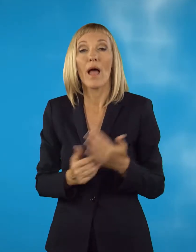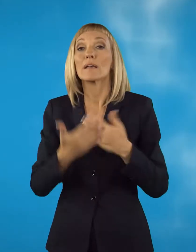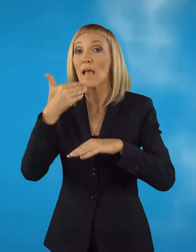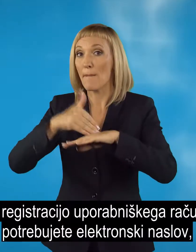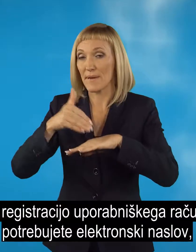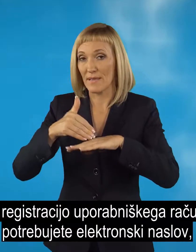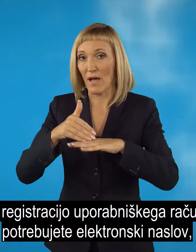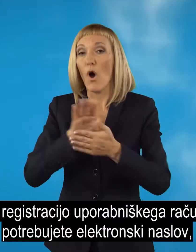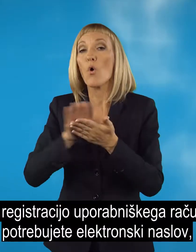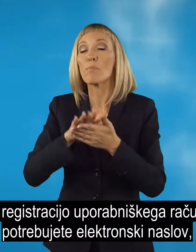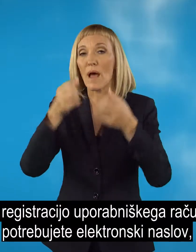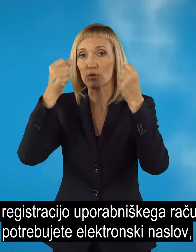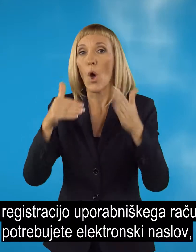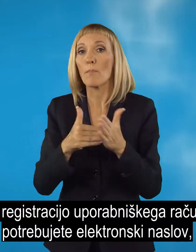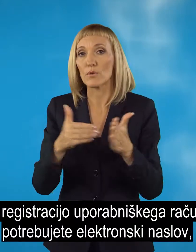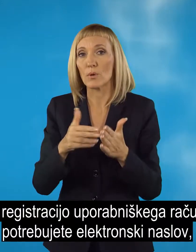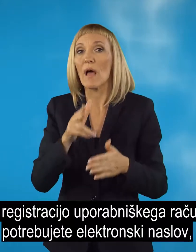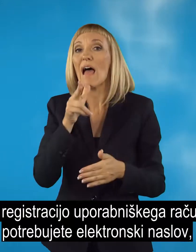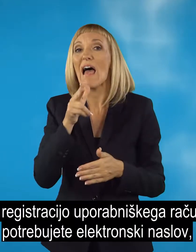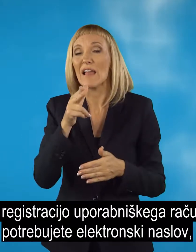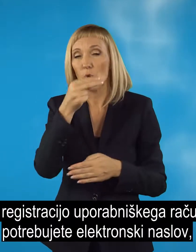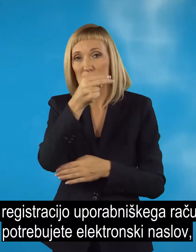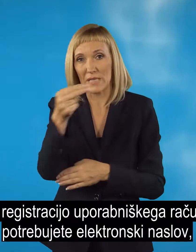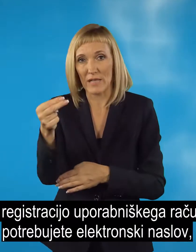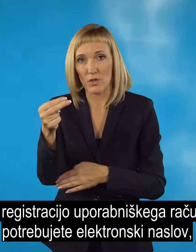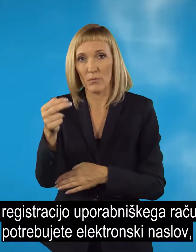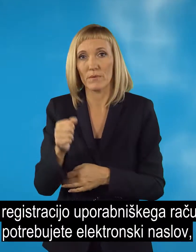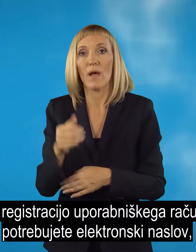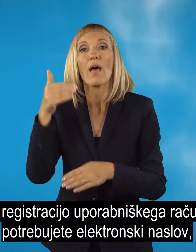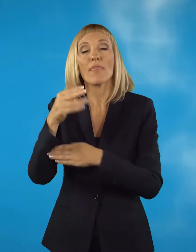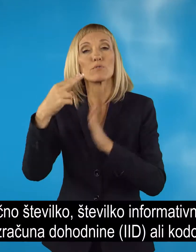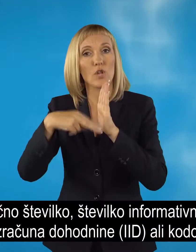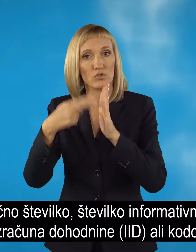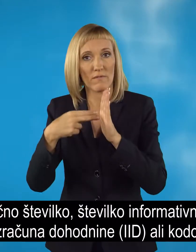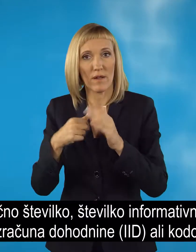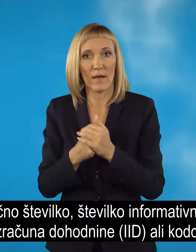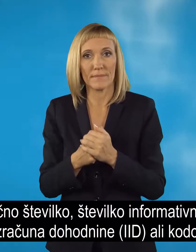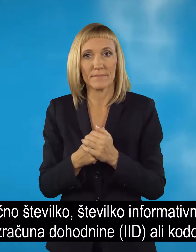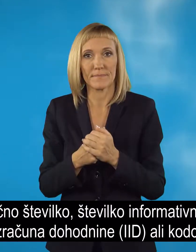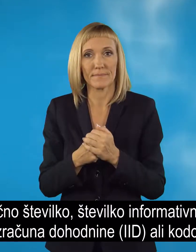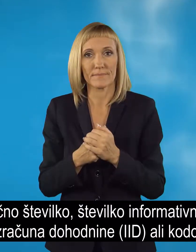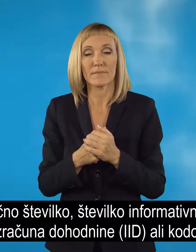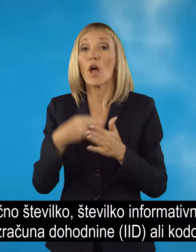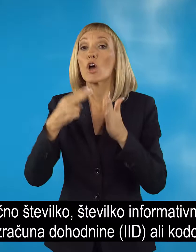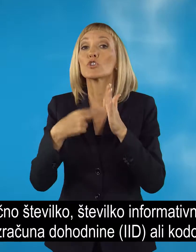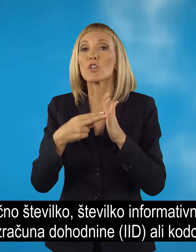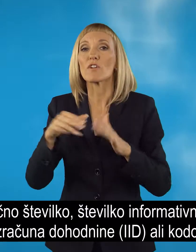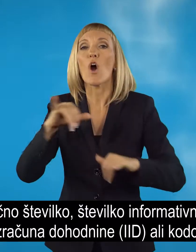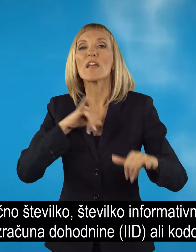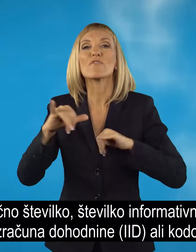Za registracijo uporabniškega računa potrebujete elektronski naslov, davčno številko, številko